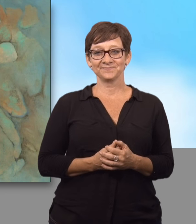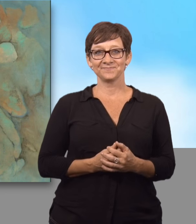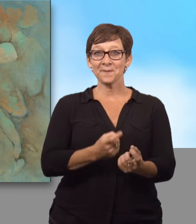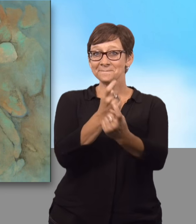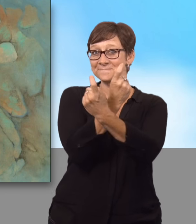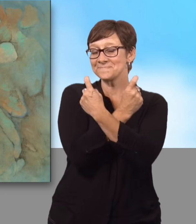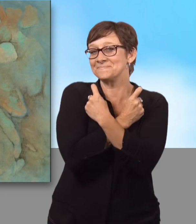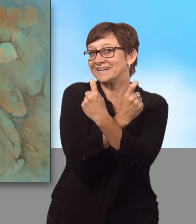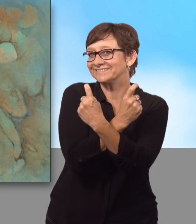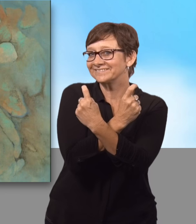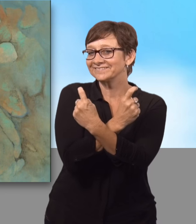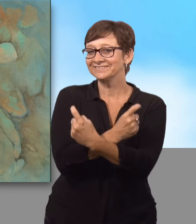¡murciélago!